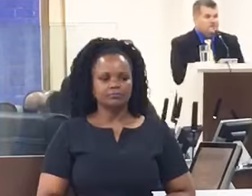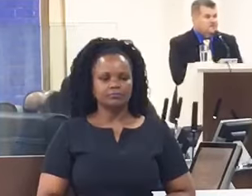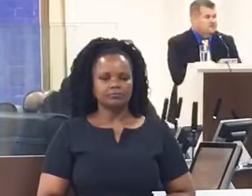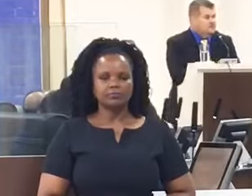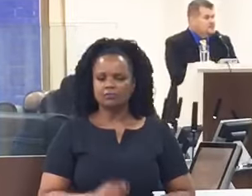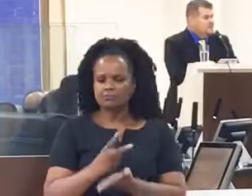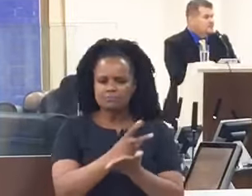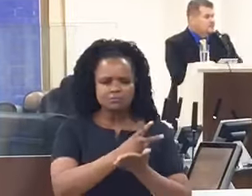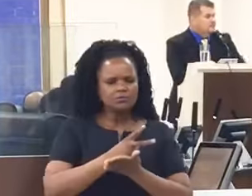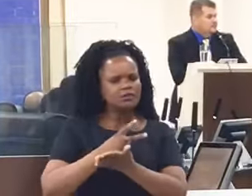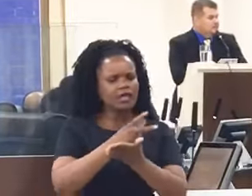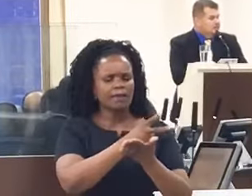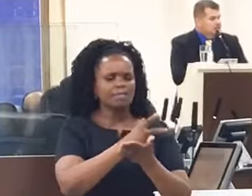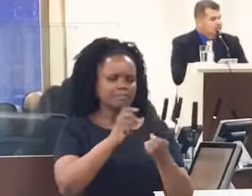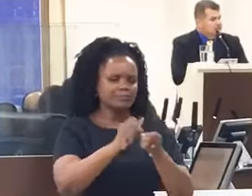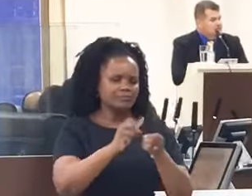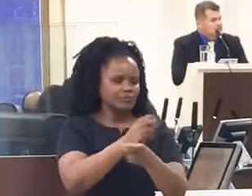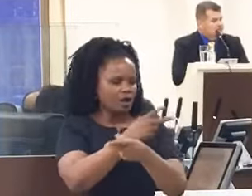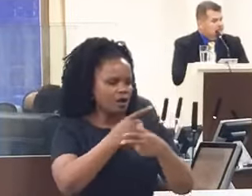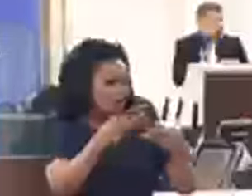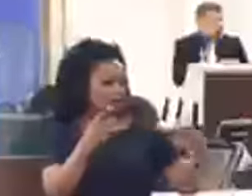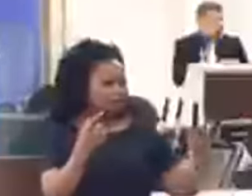Como sempre tenho feito